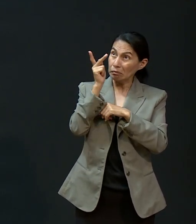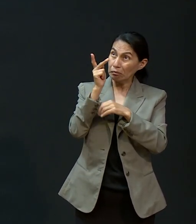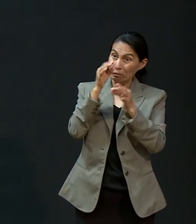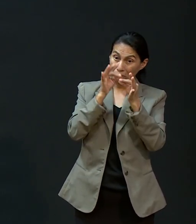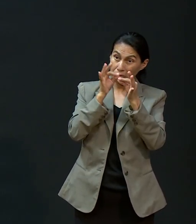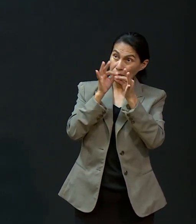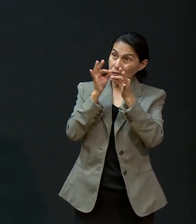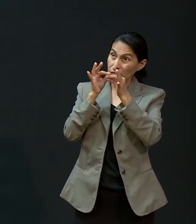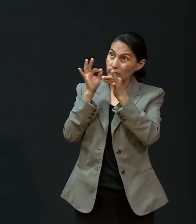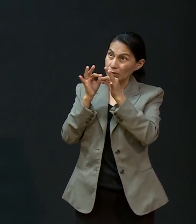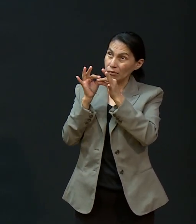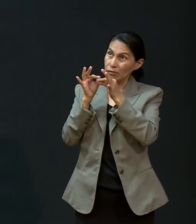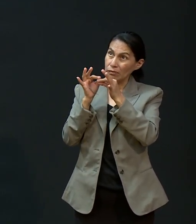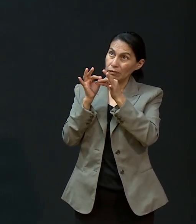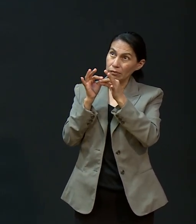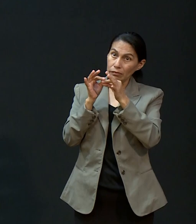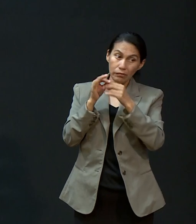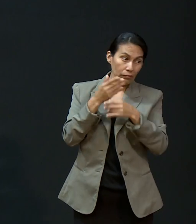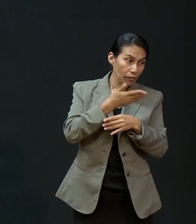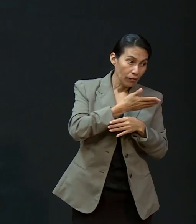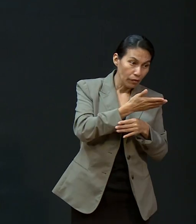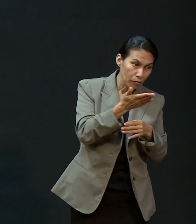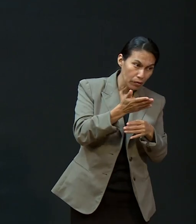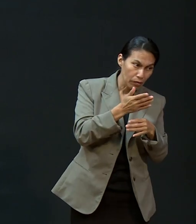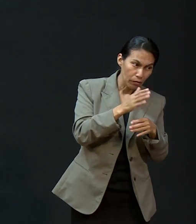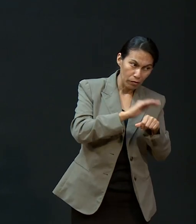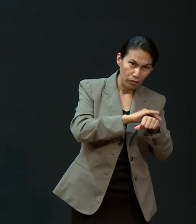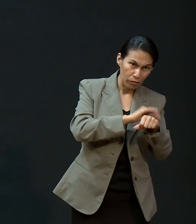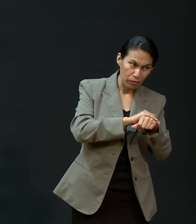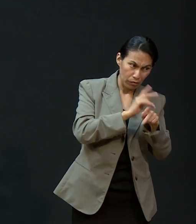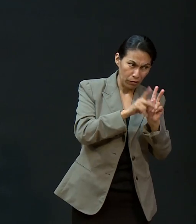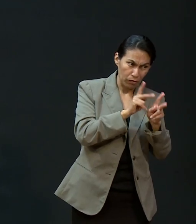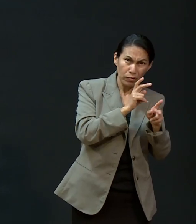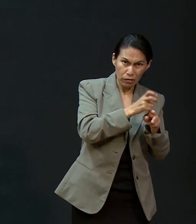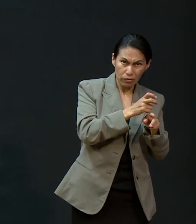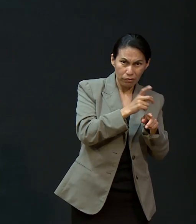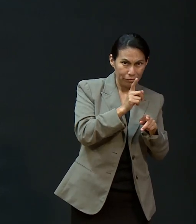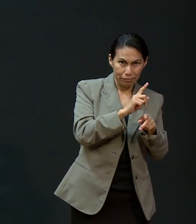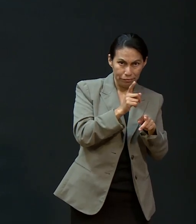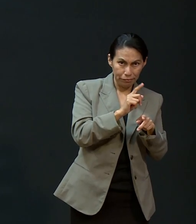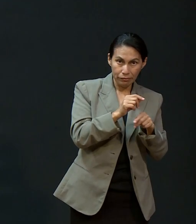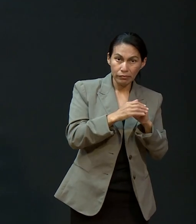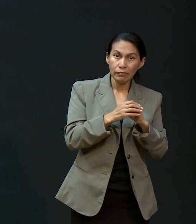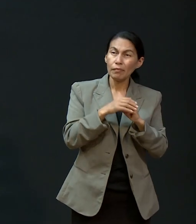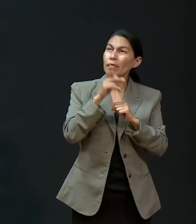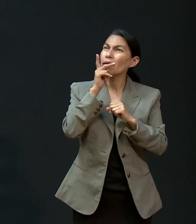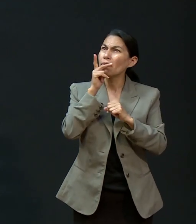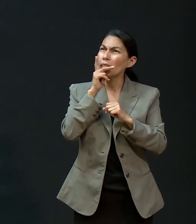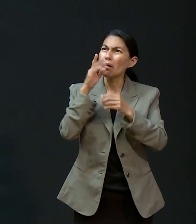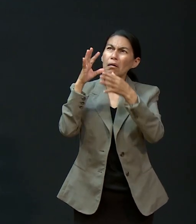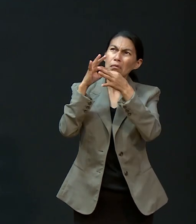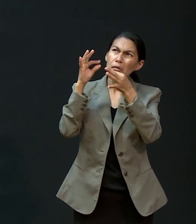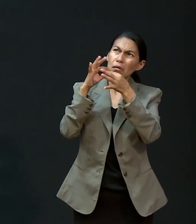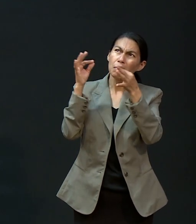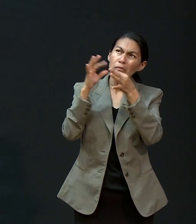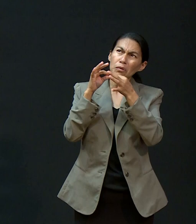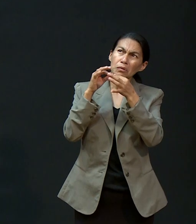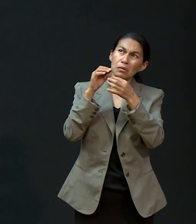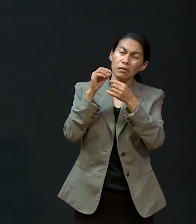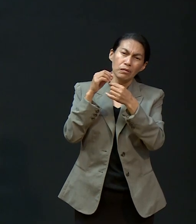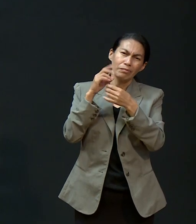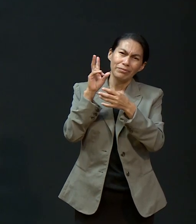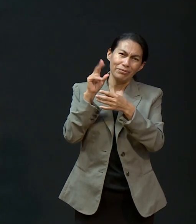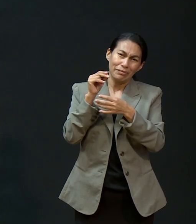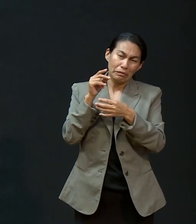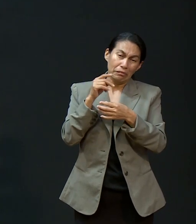preguntas muy listas. Así no hablamos con nuestros amigos. Y con nuestros papás tampoco hablamos de que primero voy a hacer esto,